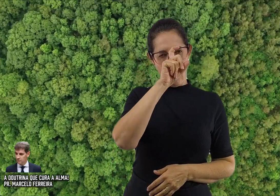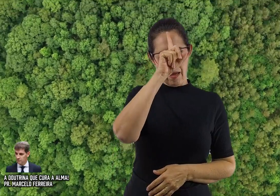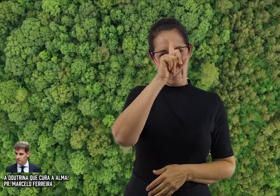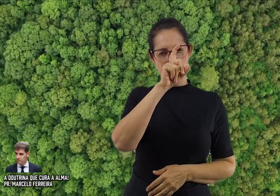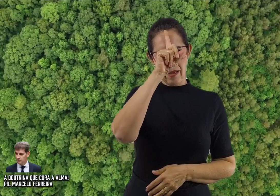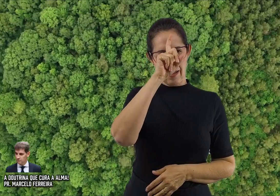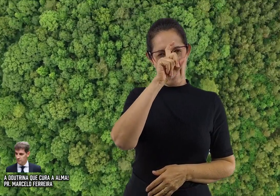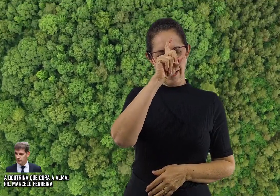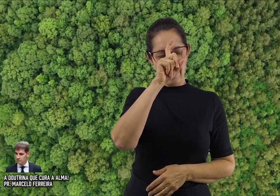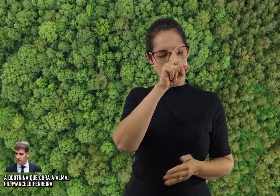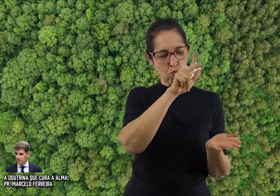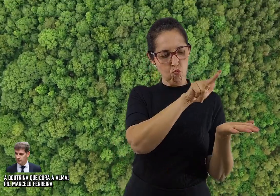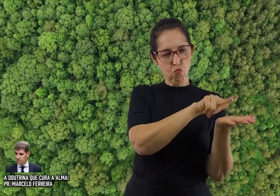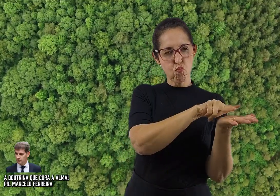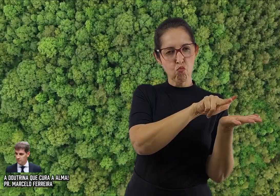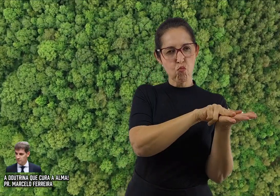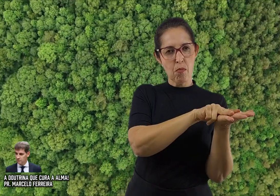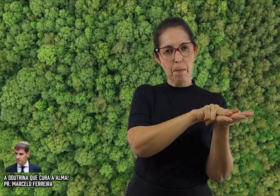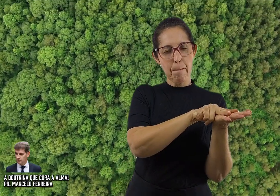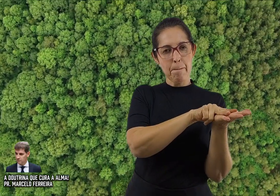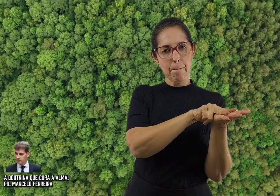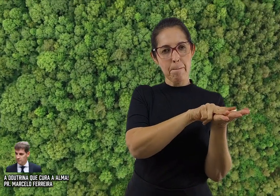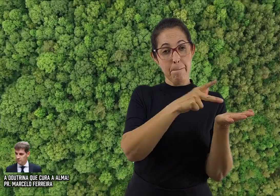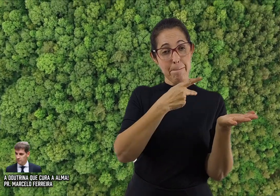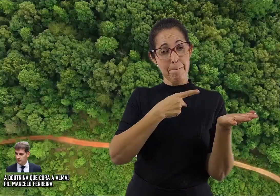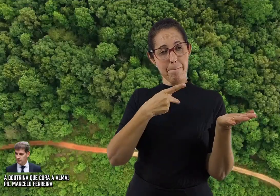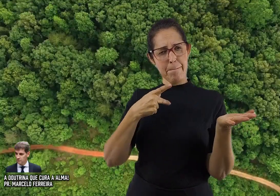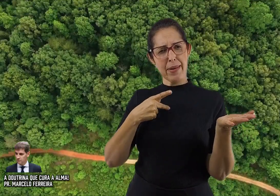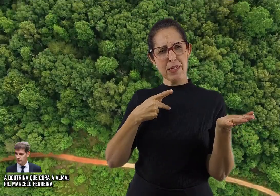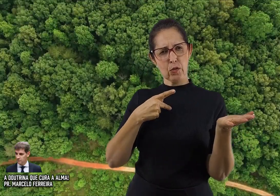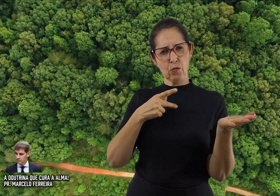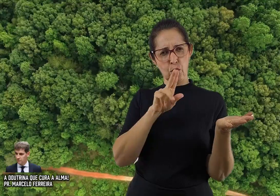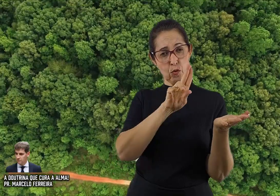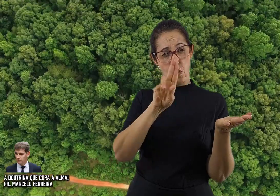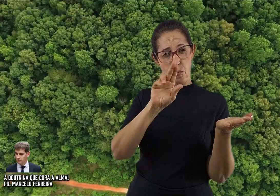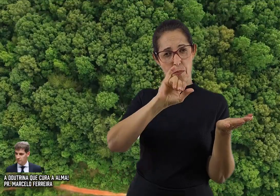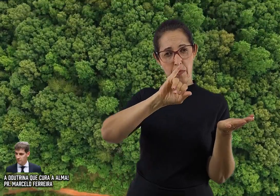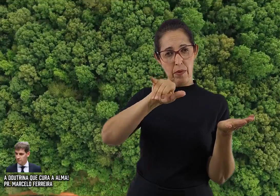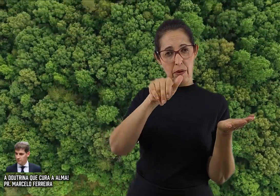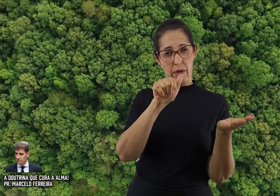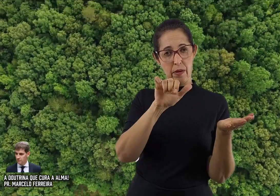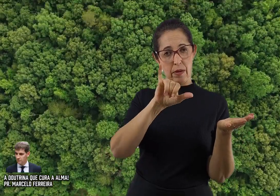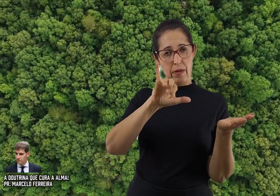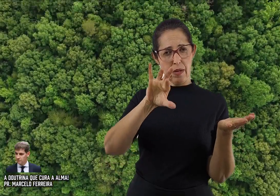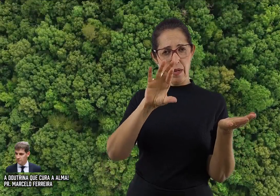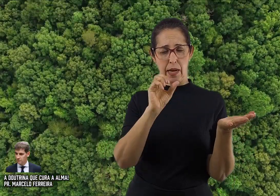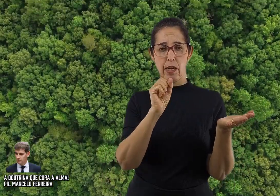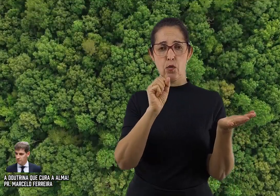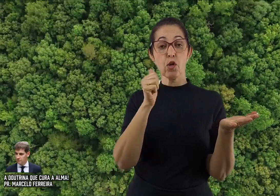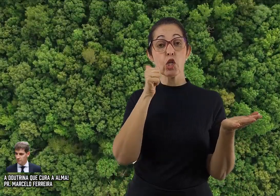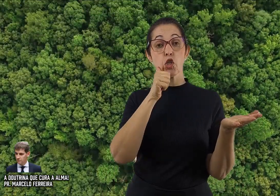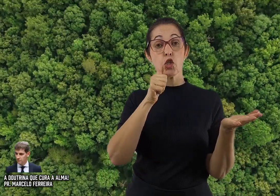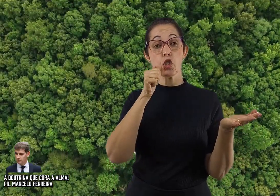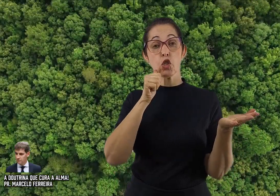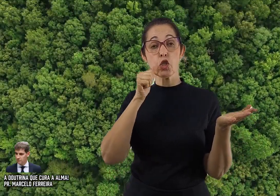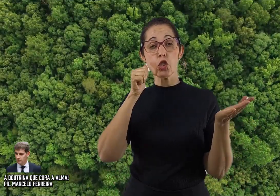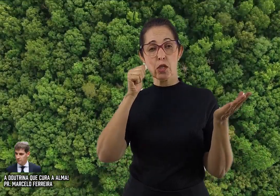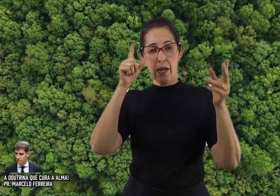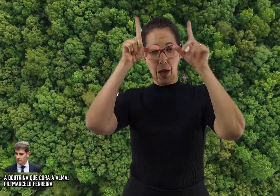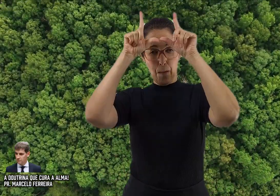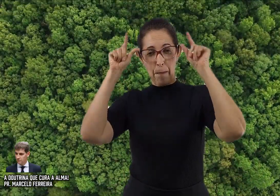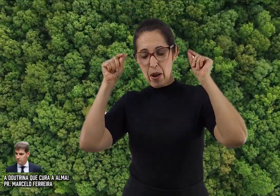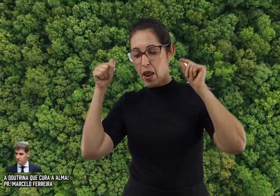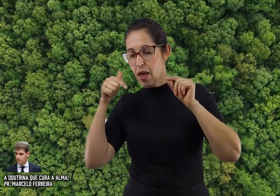cirurgia, ele tinha uma enfermeira cuidando dele. E ela veio cuidar dele, ali, botar o soro, e ele viu que ela estava muito